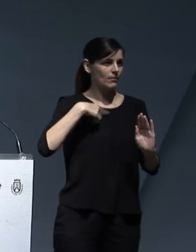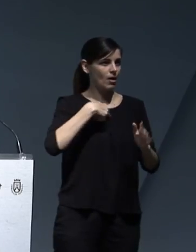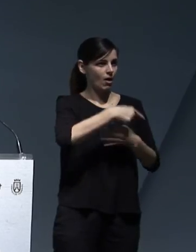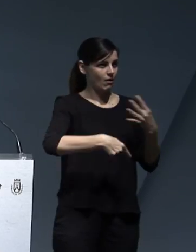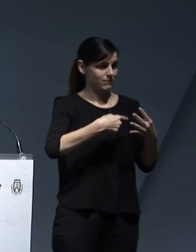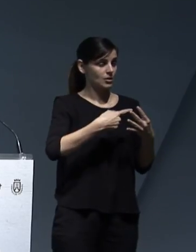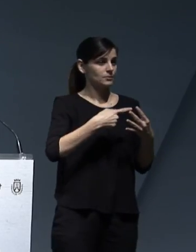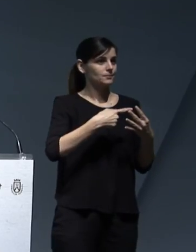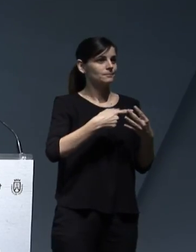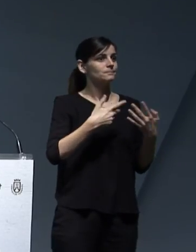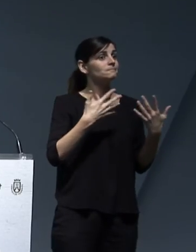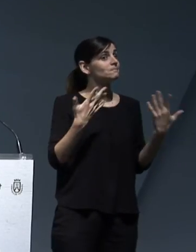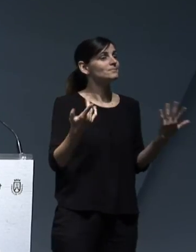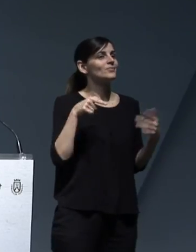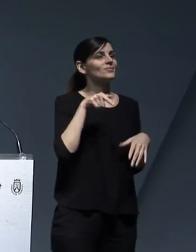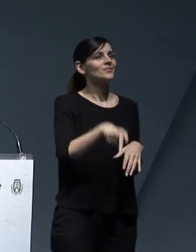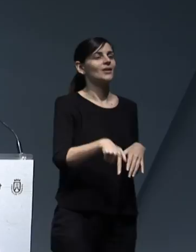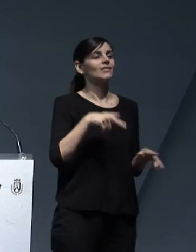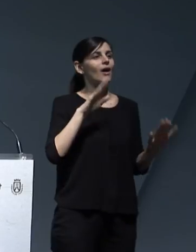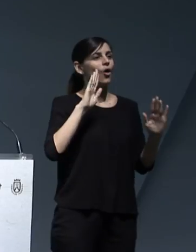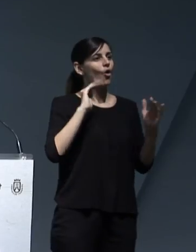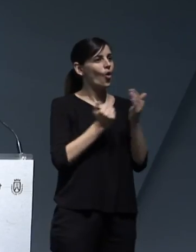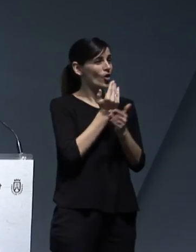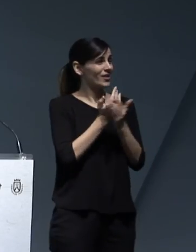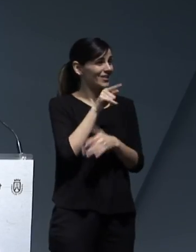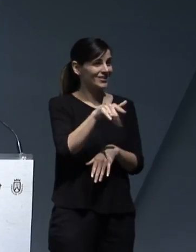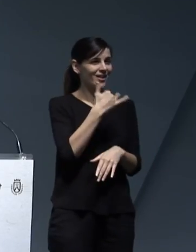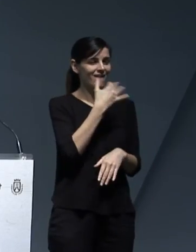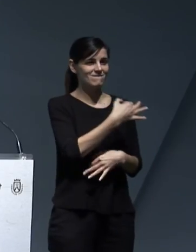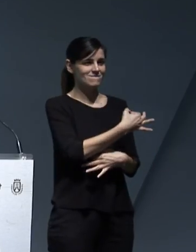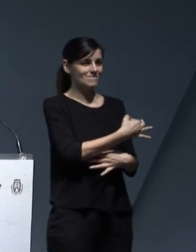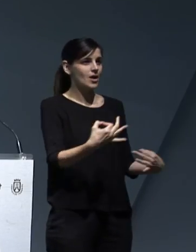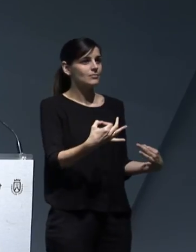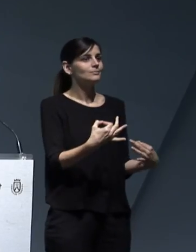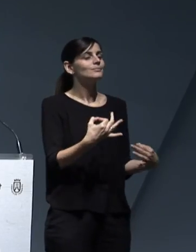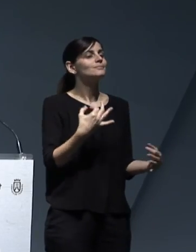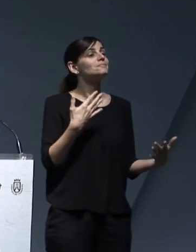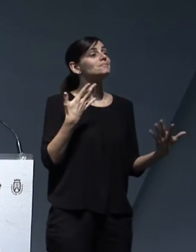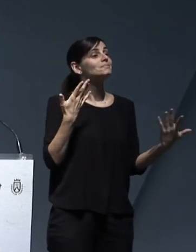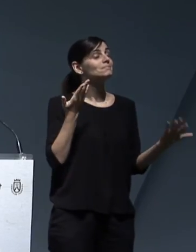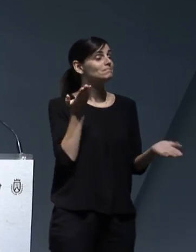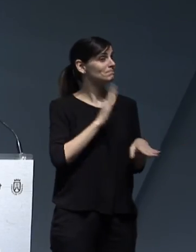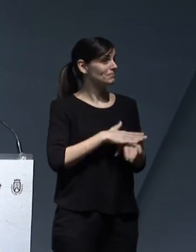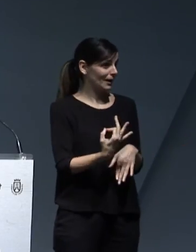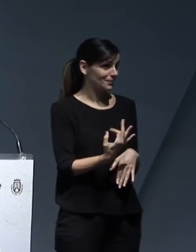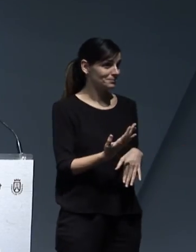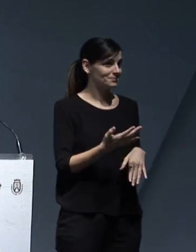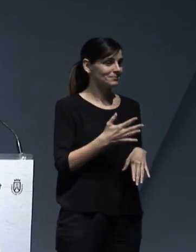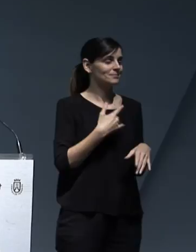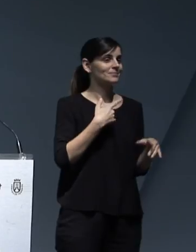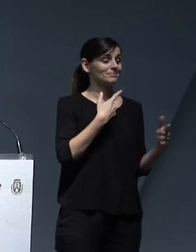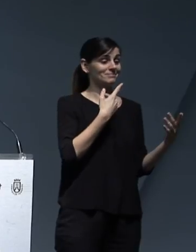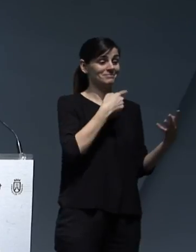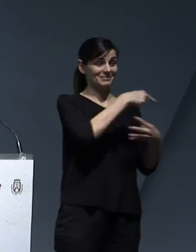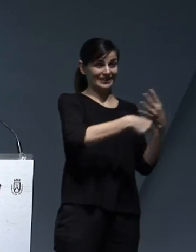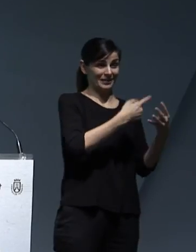Luego, estas son unas jornadas idóneas para avanzar en todos y cada uno